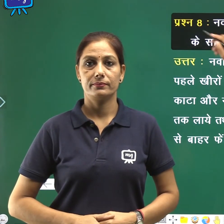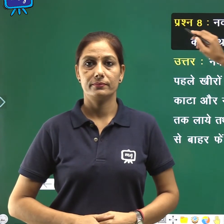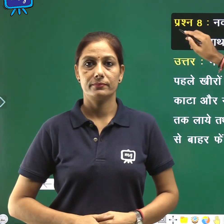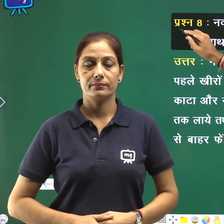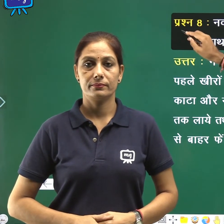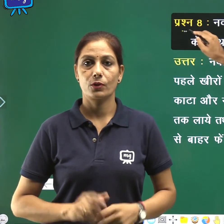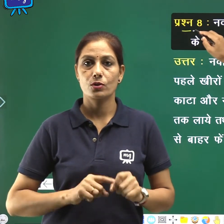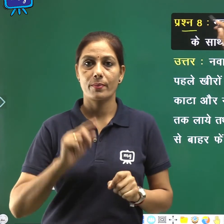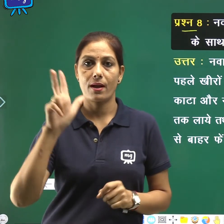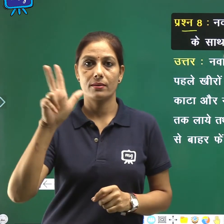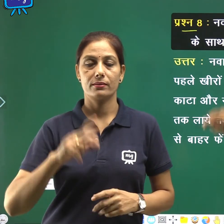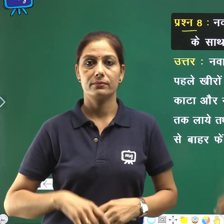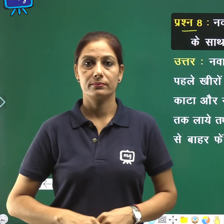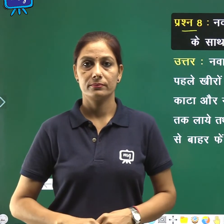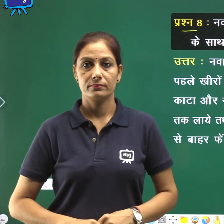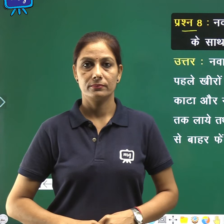प्रश्न 8,